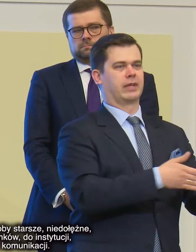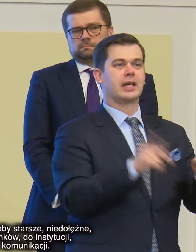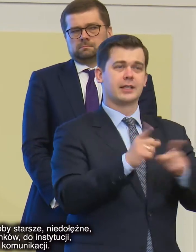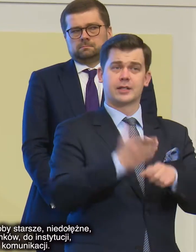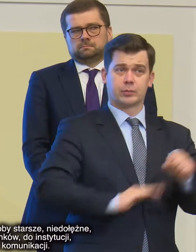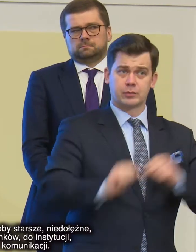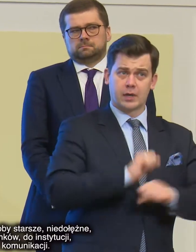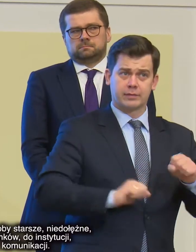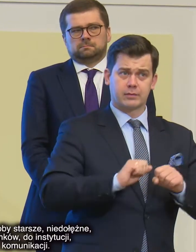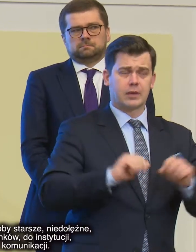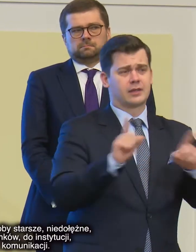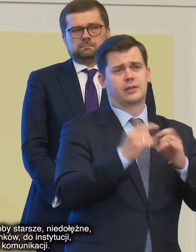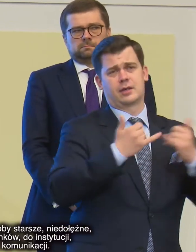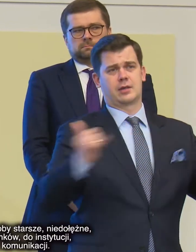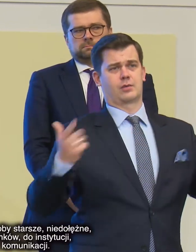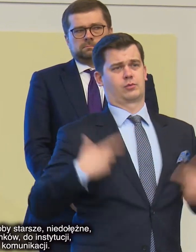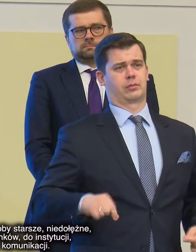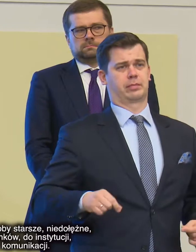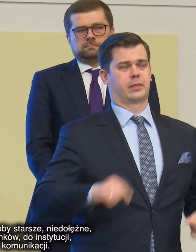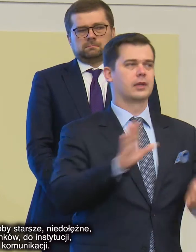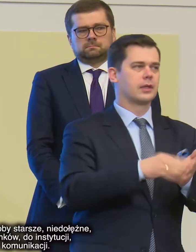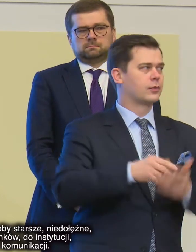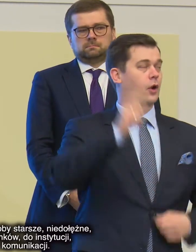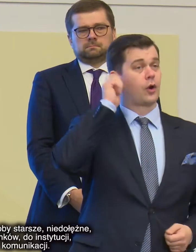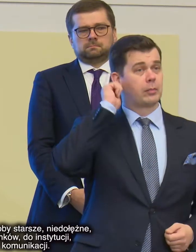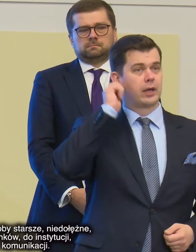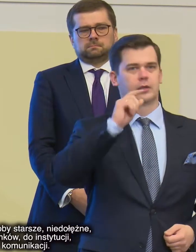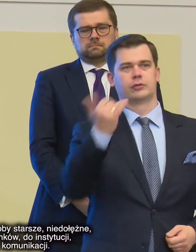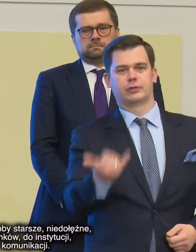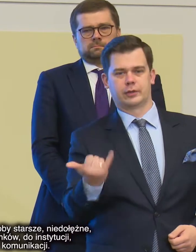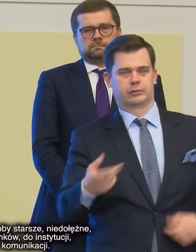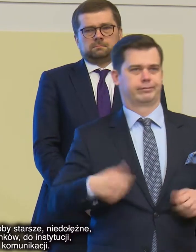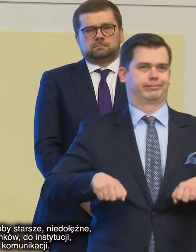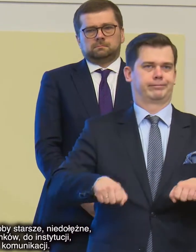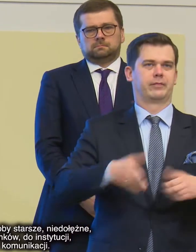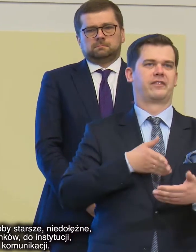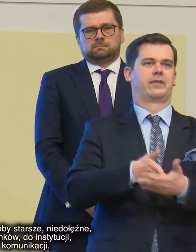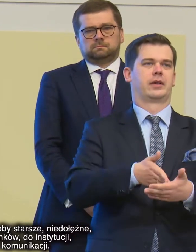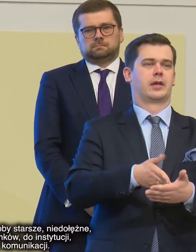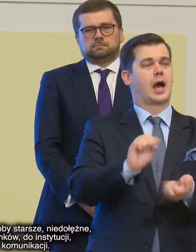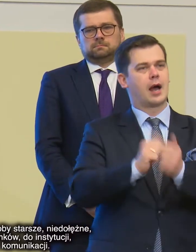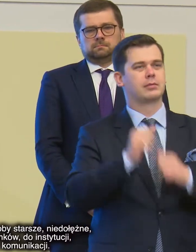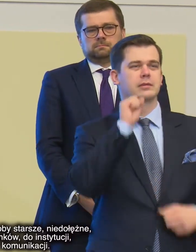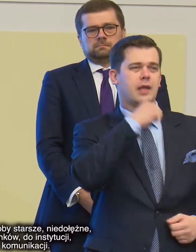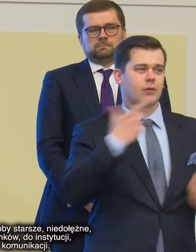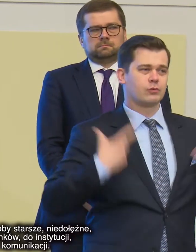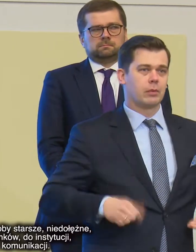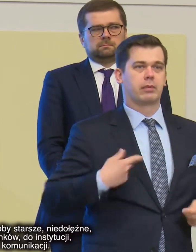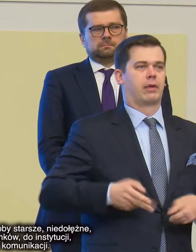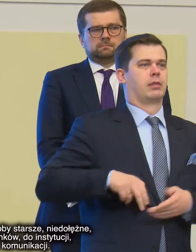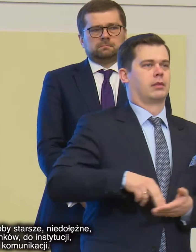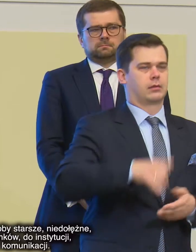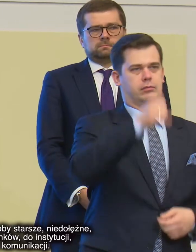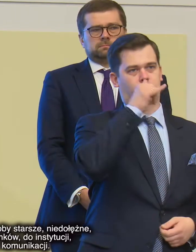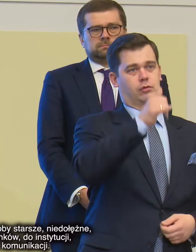osoby niepełnosprawne, ale na przykład kobiety z dziećmi, czy osoby starsze, niedołężne, które